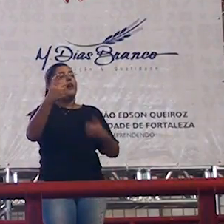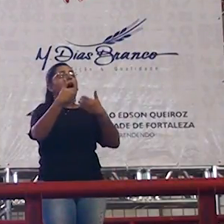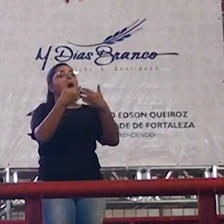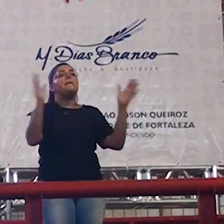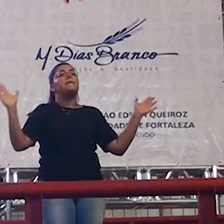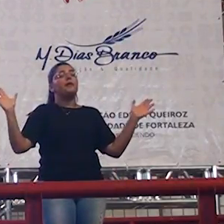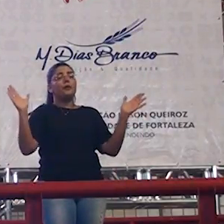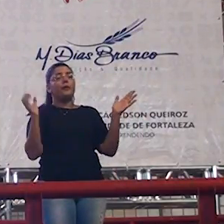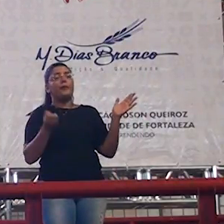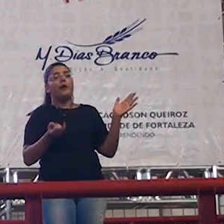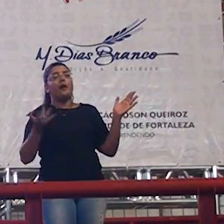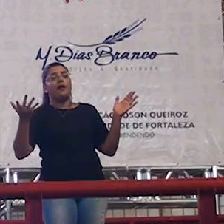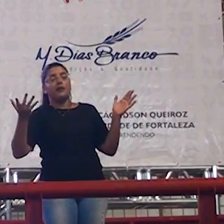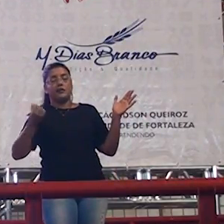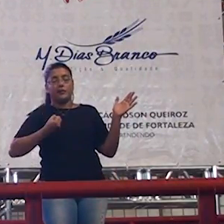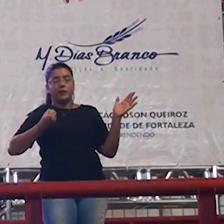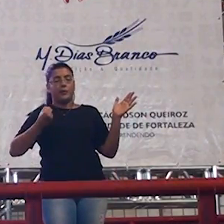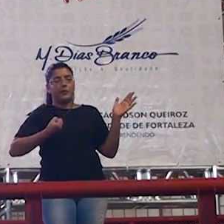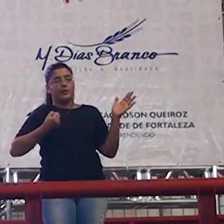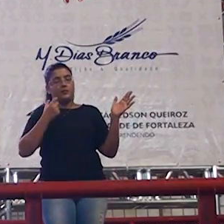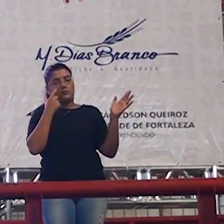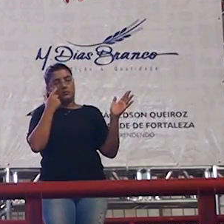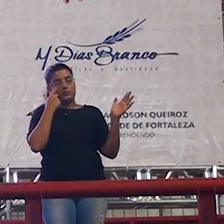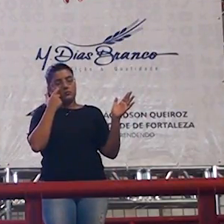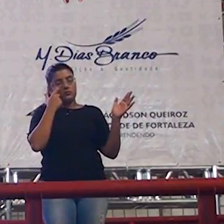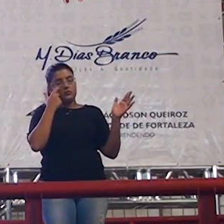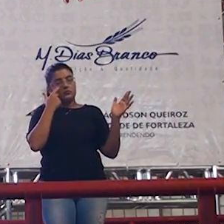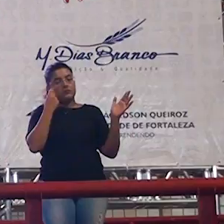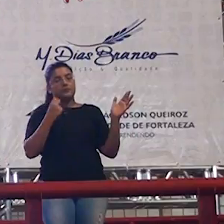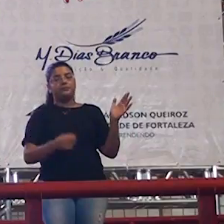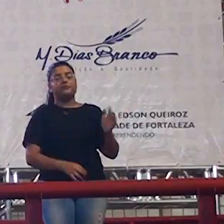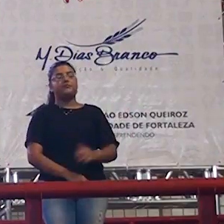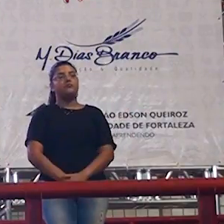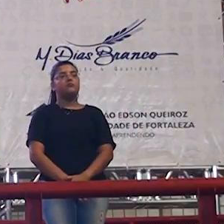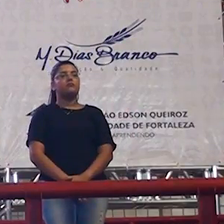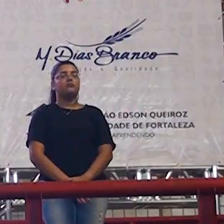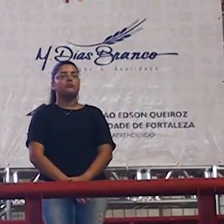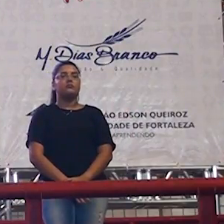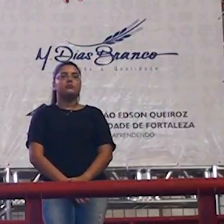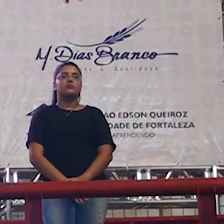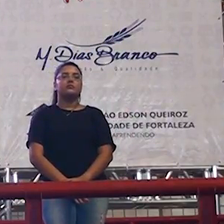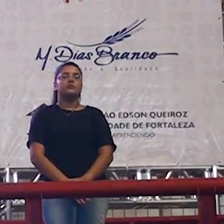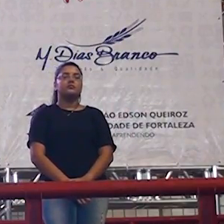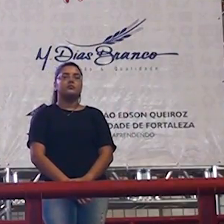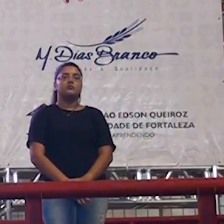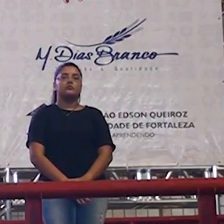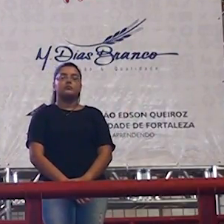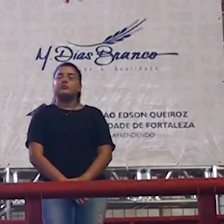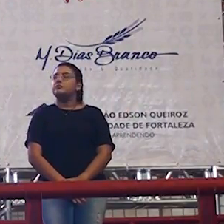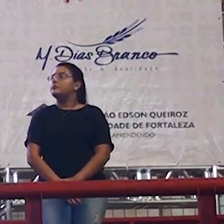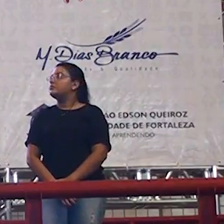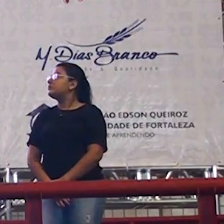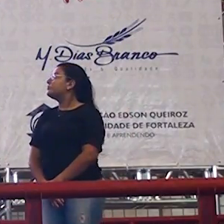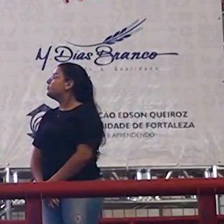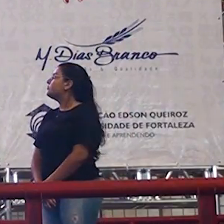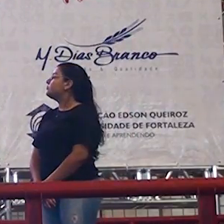em... Então, ele quer saber quanto é que vai ser aumentado. Então, vamos lá.